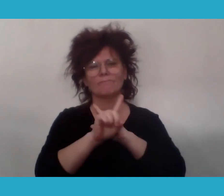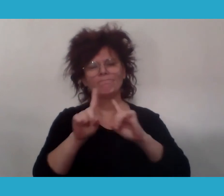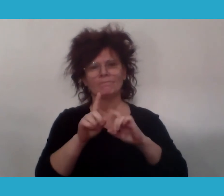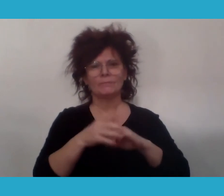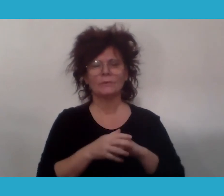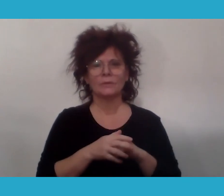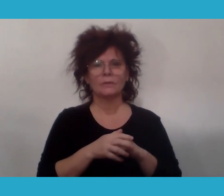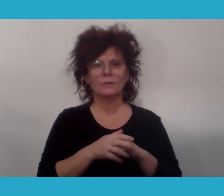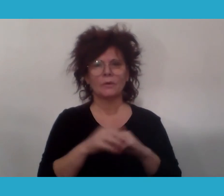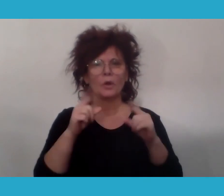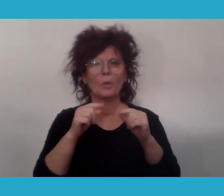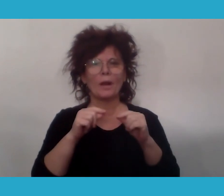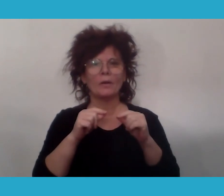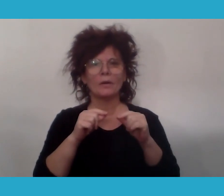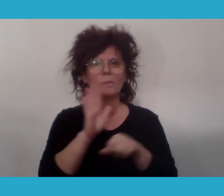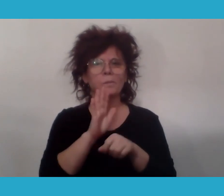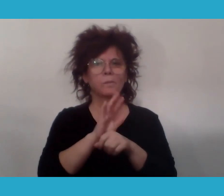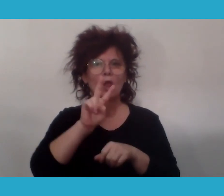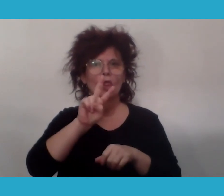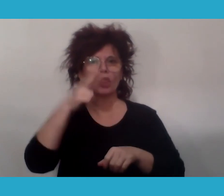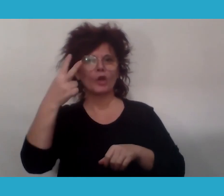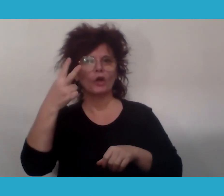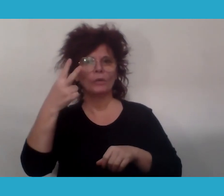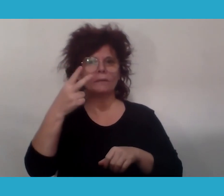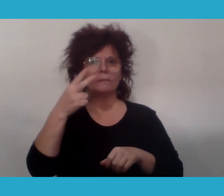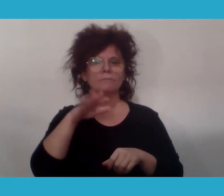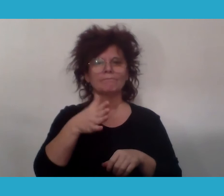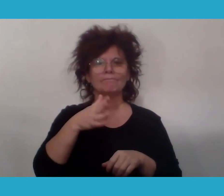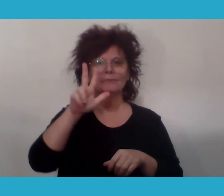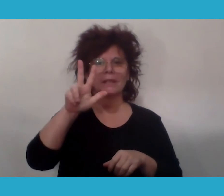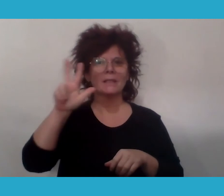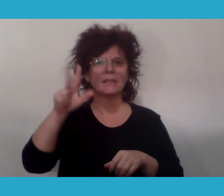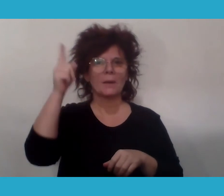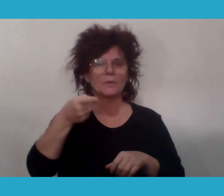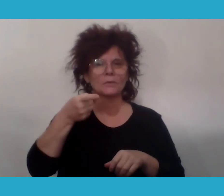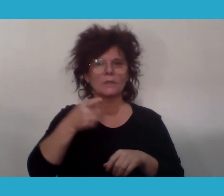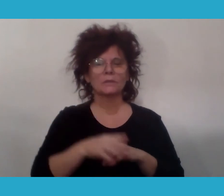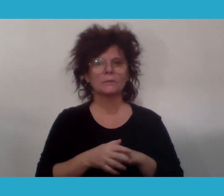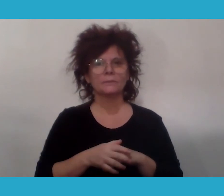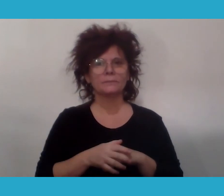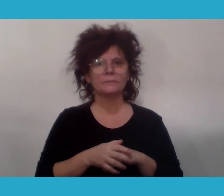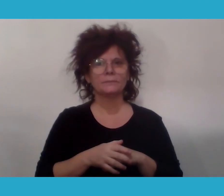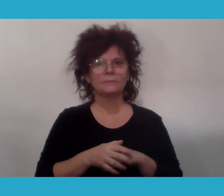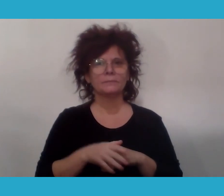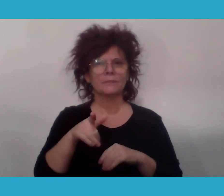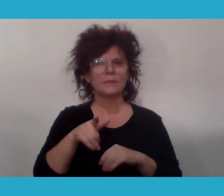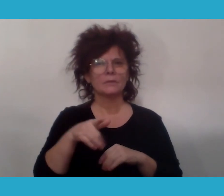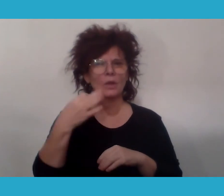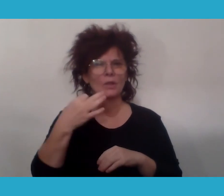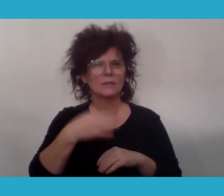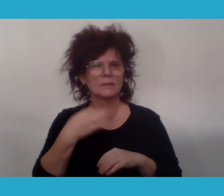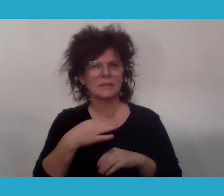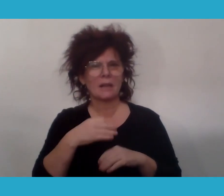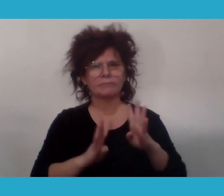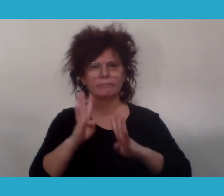valores dados dan más del doble, un 33%. ¿Quién no sabe si es sobre las